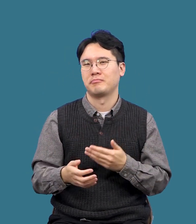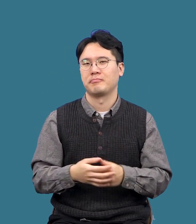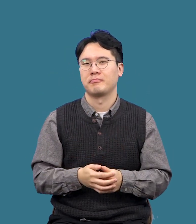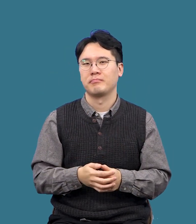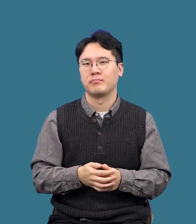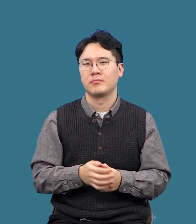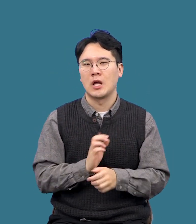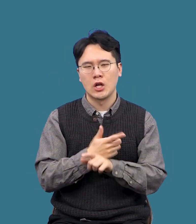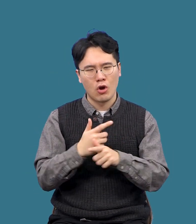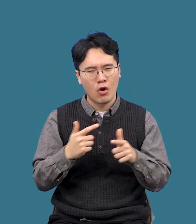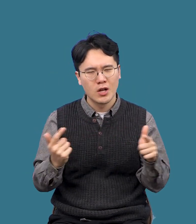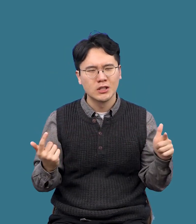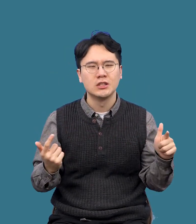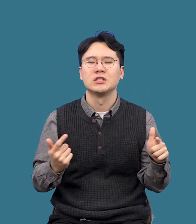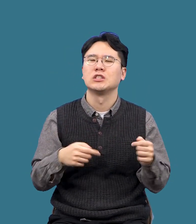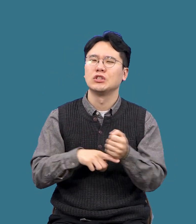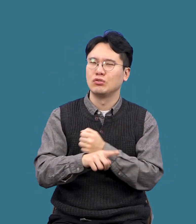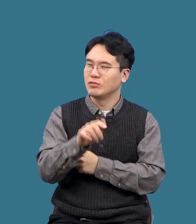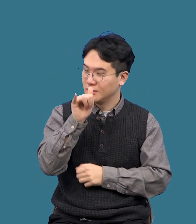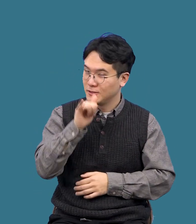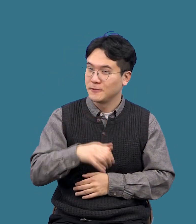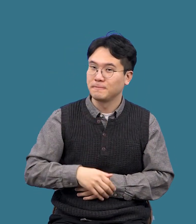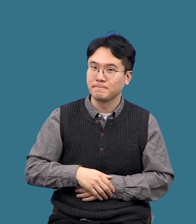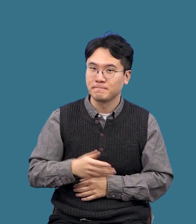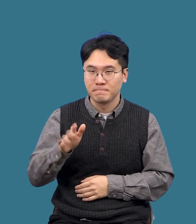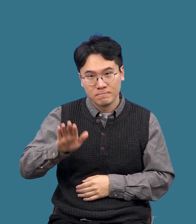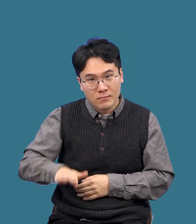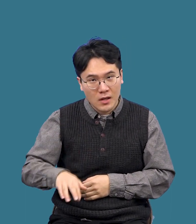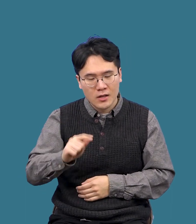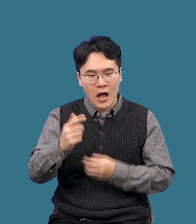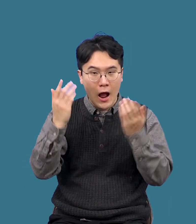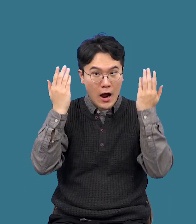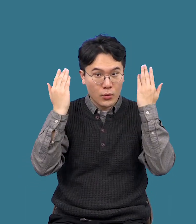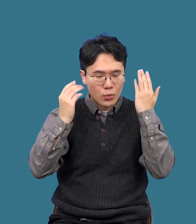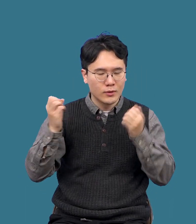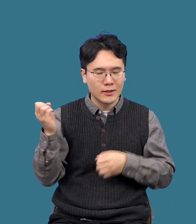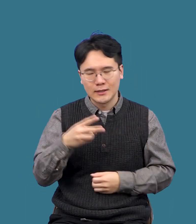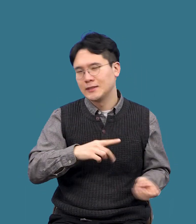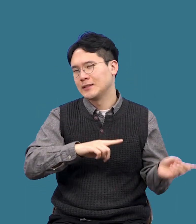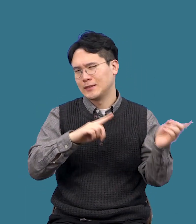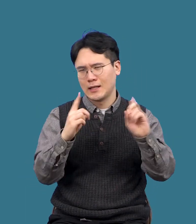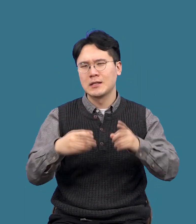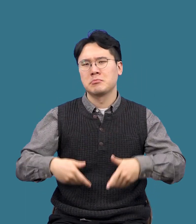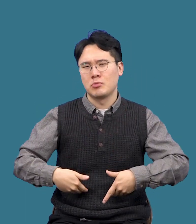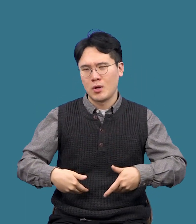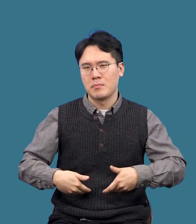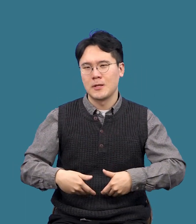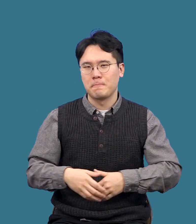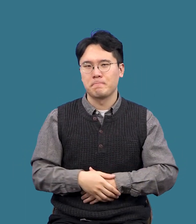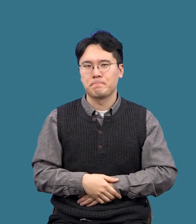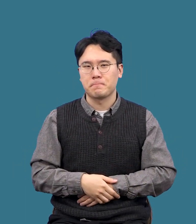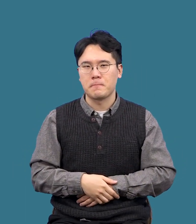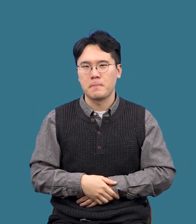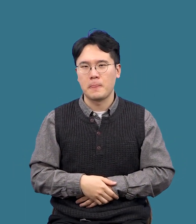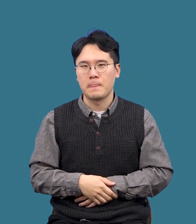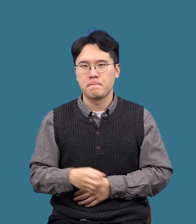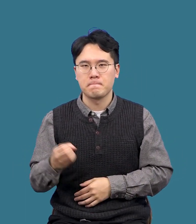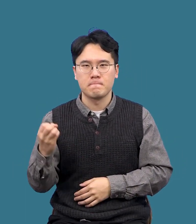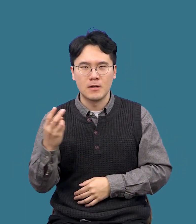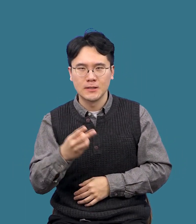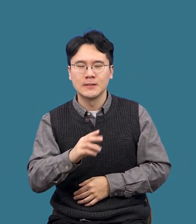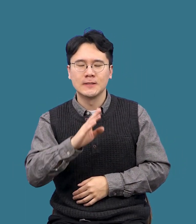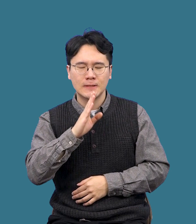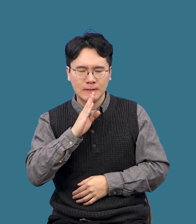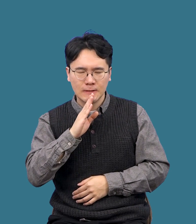있어요. 그러나 이런 학교들이 다시 살아나야 합니다. 그리고 다시 진정한 기독교